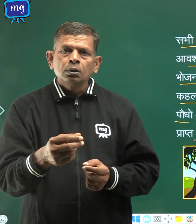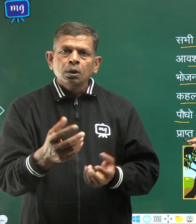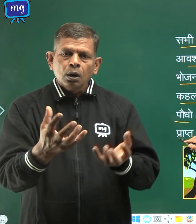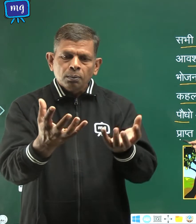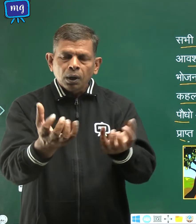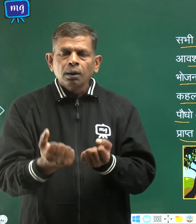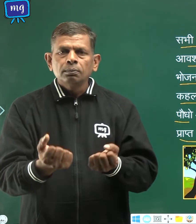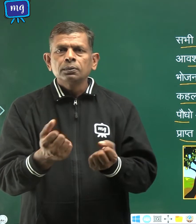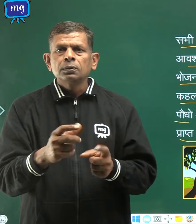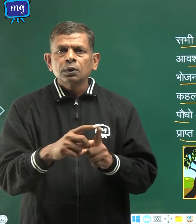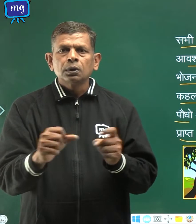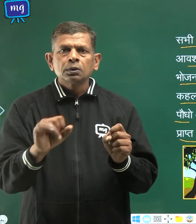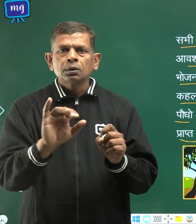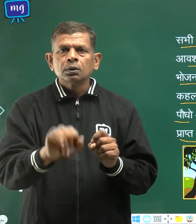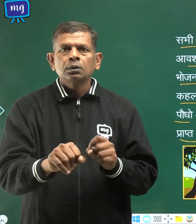प्राप्त करते हैं।